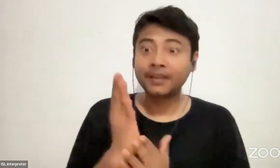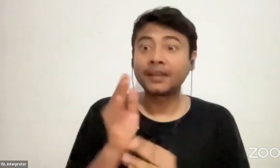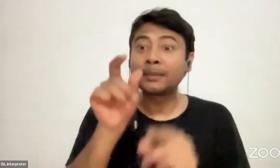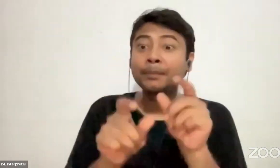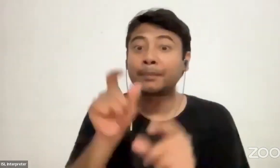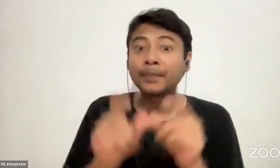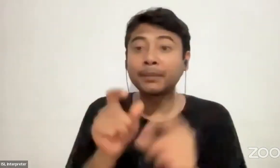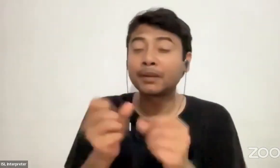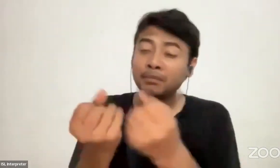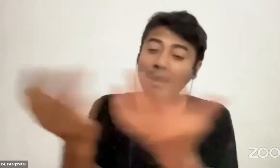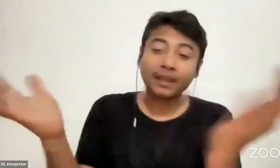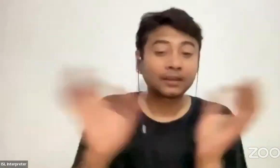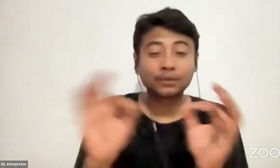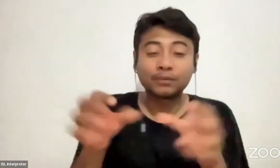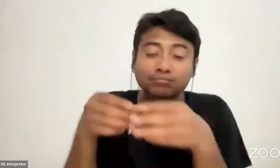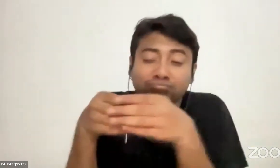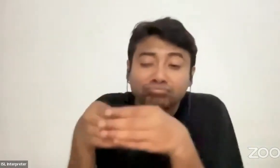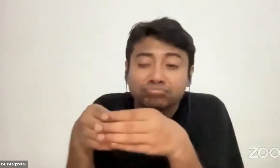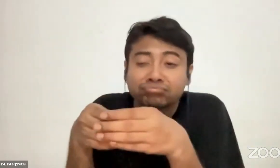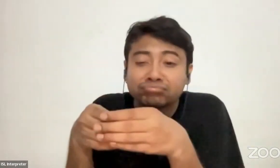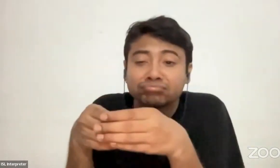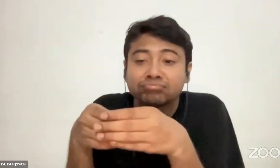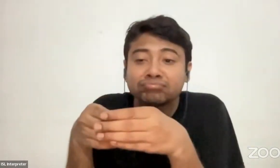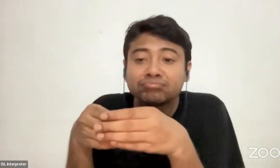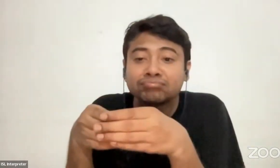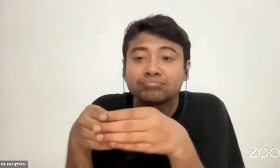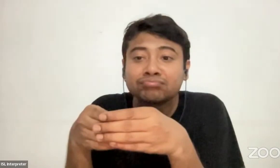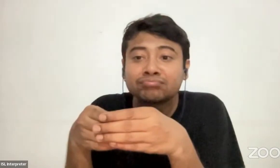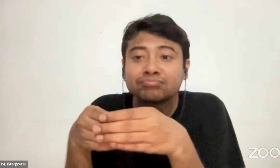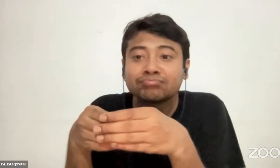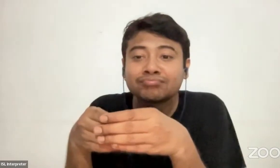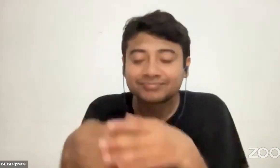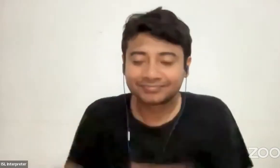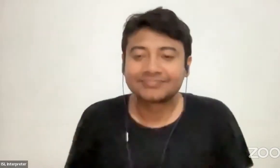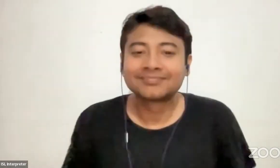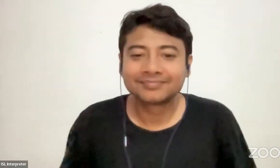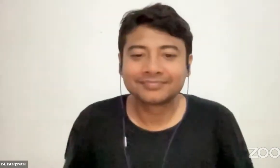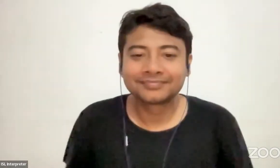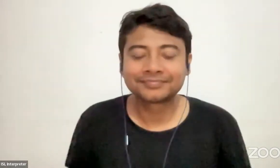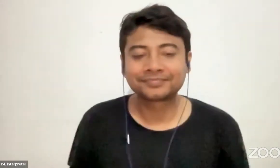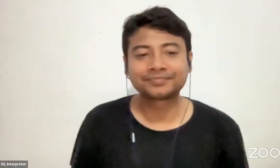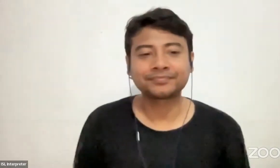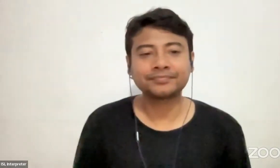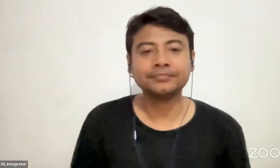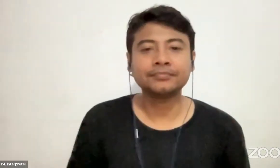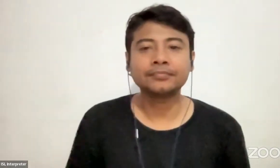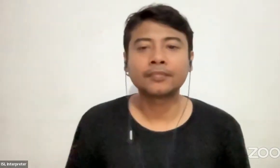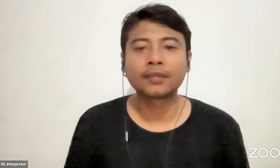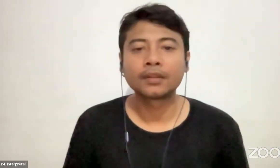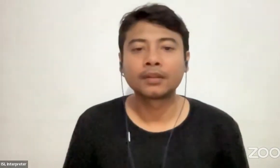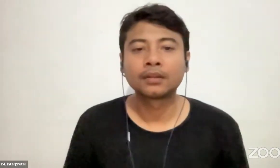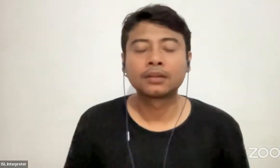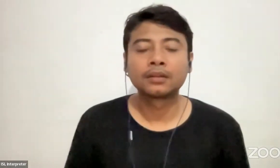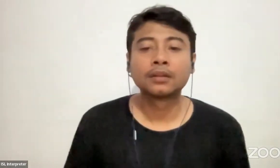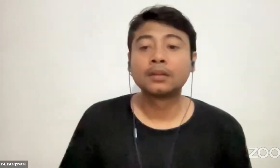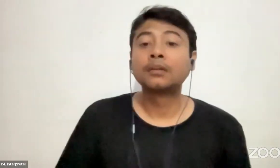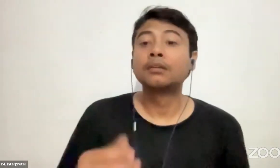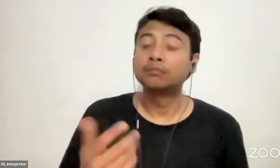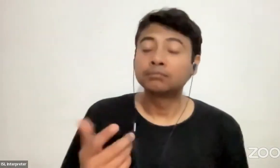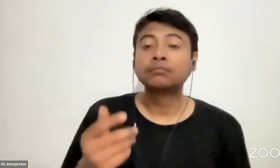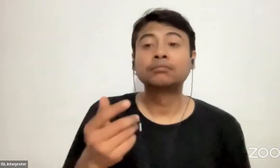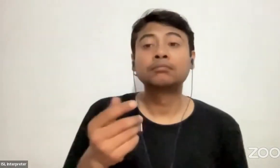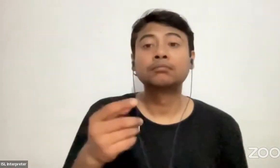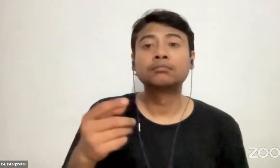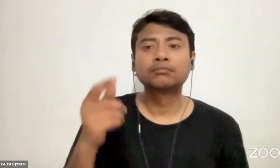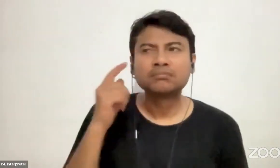फिर आगे भगवान कह रहे हैं, क्योंकि किसी के मन में प्रश्न हो सकता है कि अरे तो अगर सब भगवान